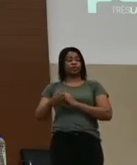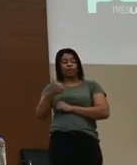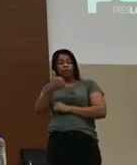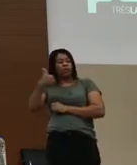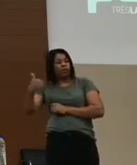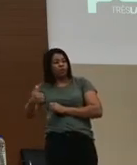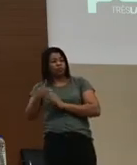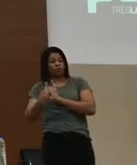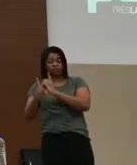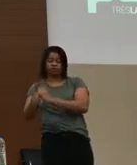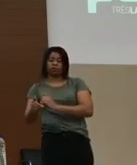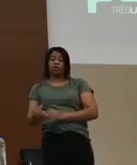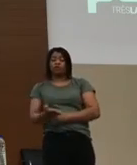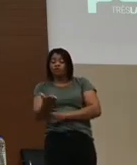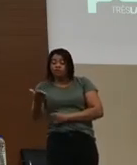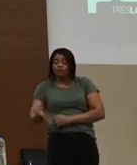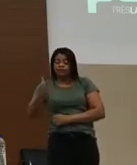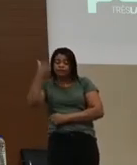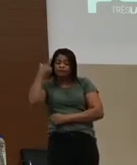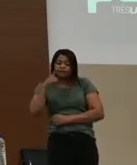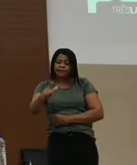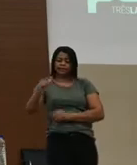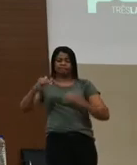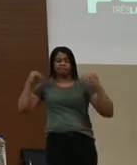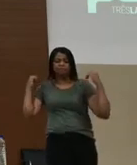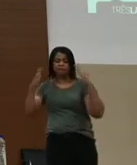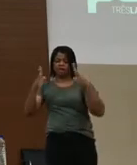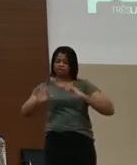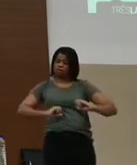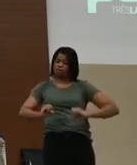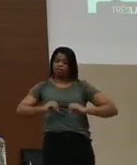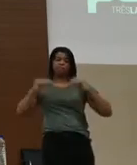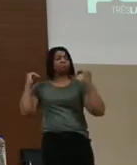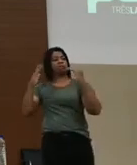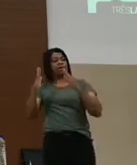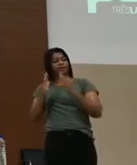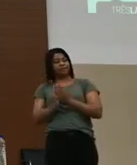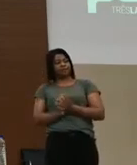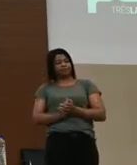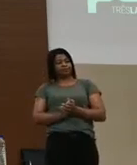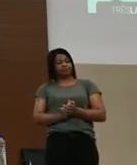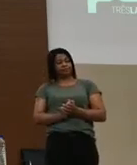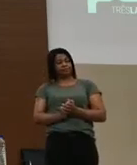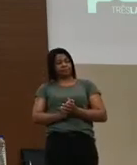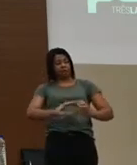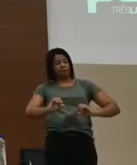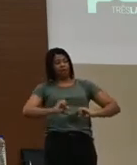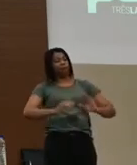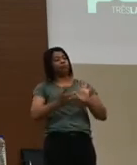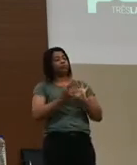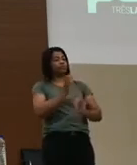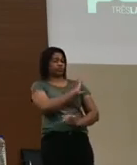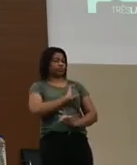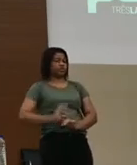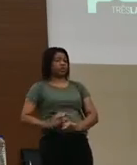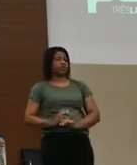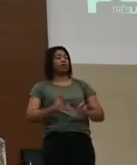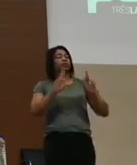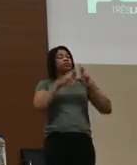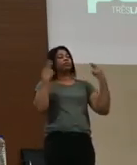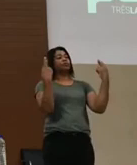em mim vai fazer essas obras e as obras de Jesus. Então, dentro do reino de